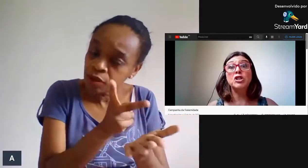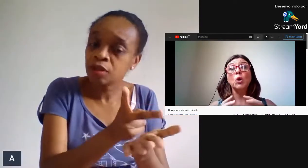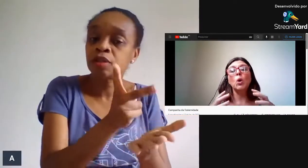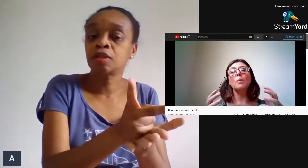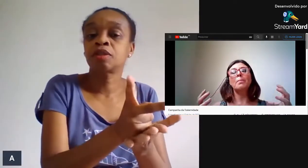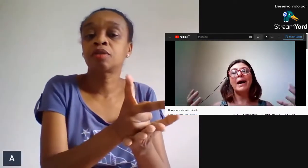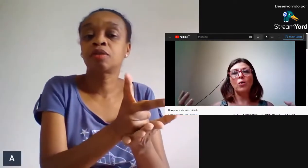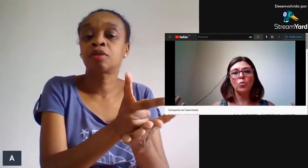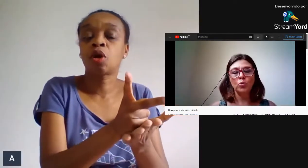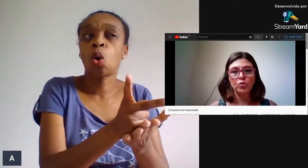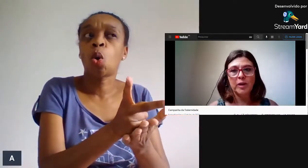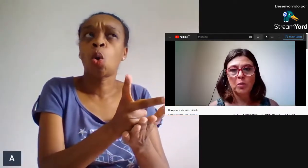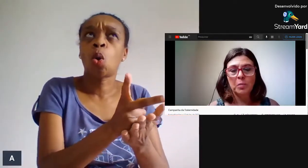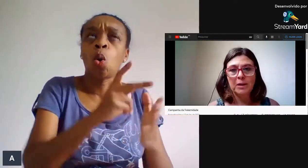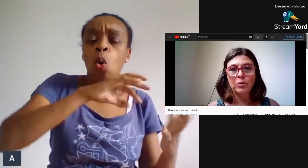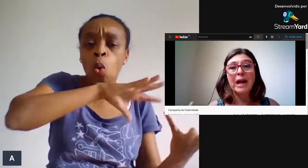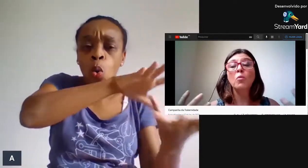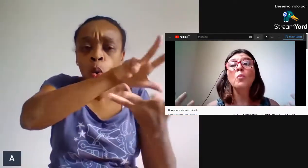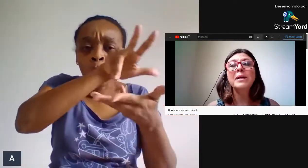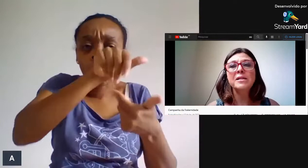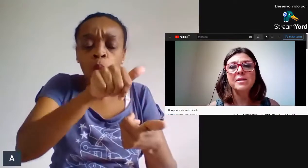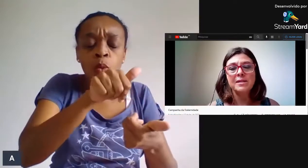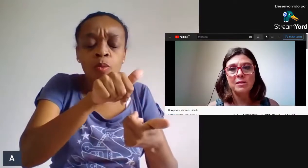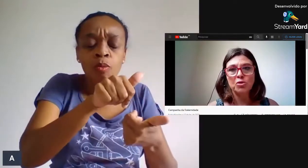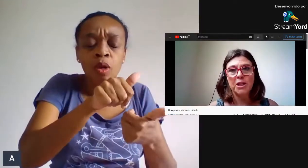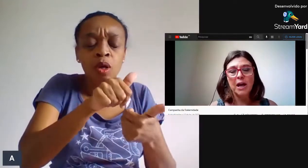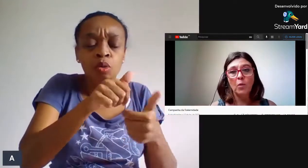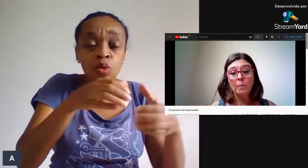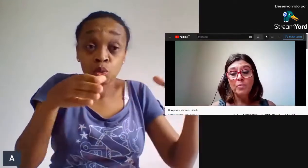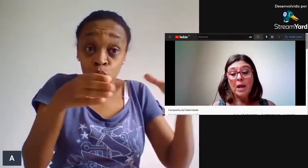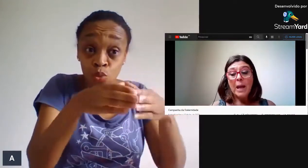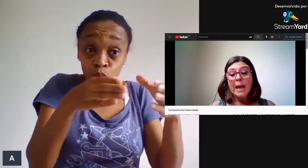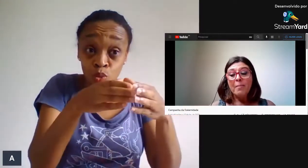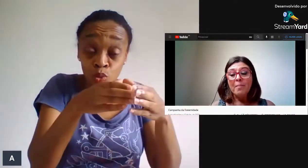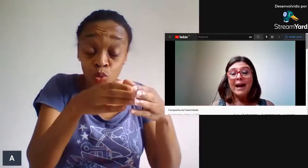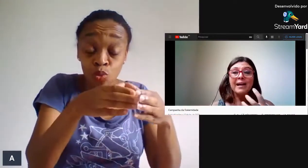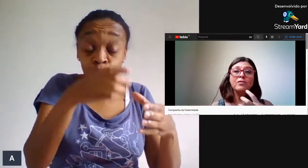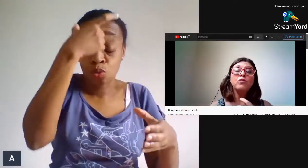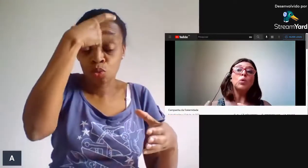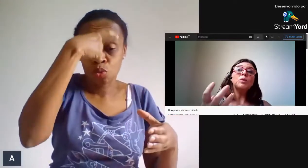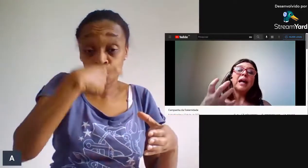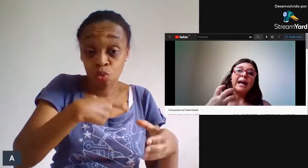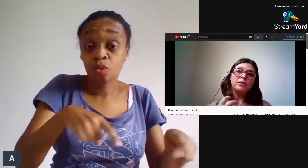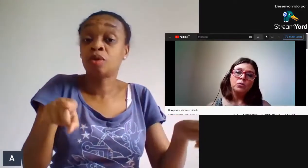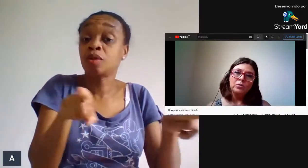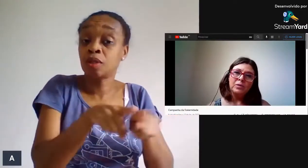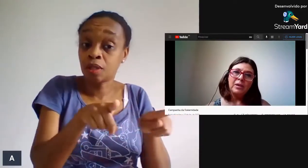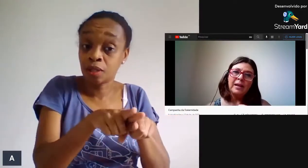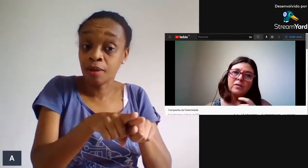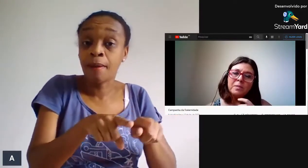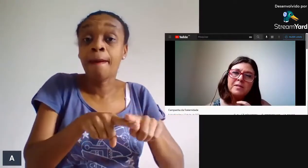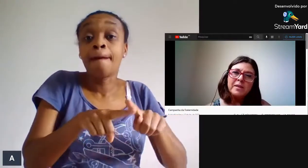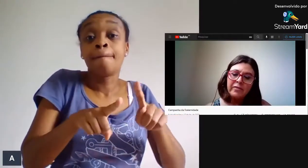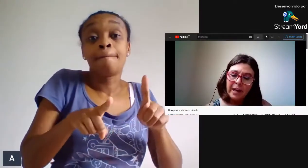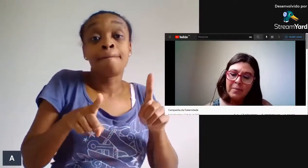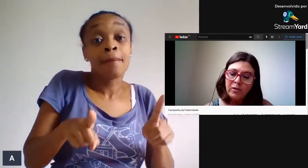nessa parte global do ser humano, da humanização geral, mas